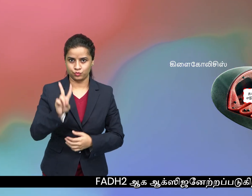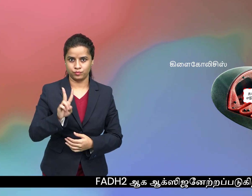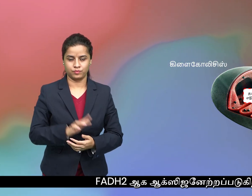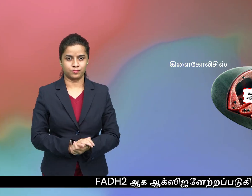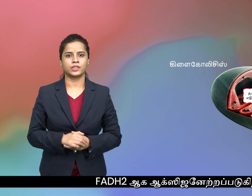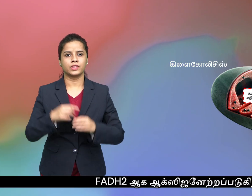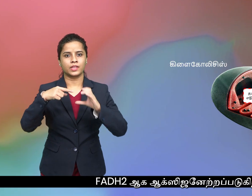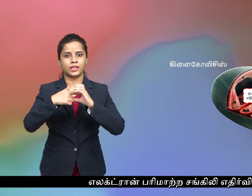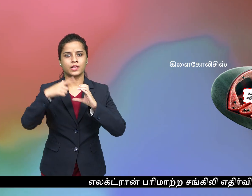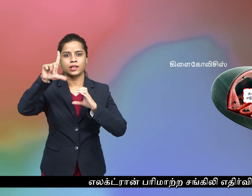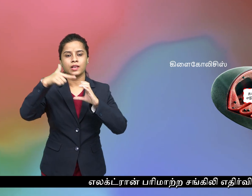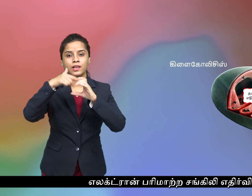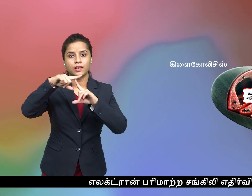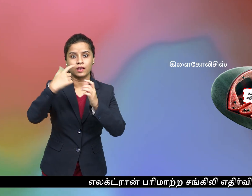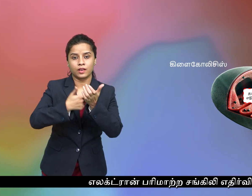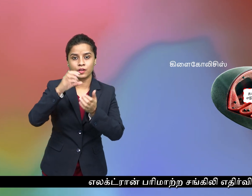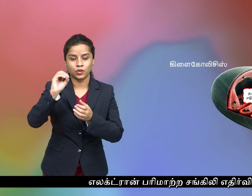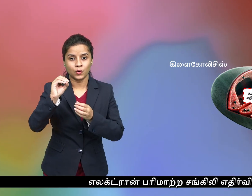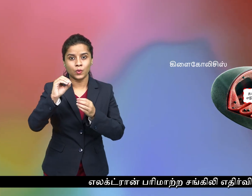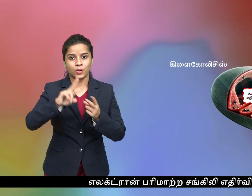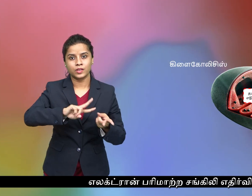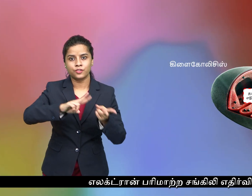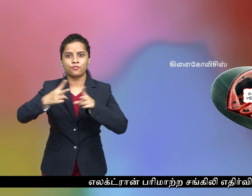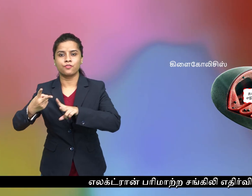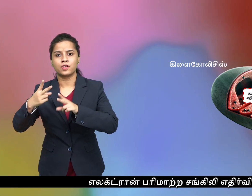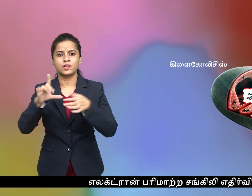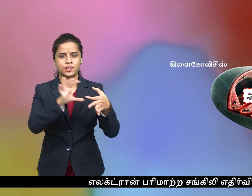ஆக்சிஜனேற்றப்படுகிறது. எலக்ட்ரான் பரிமாற்ற சங்கிலி எதிர்வினை.